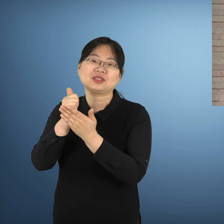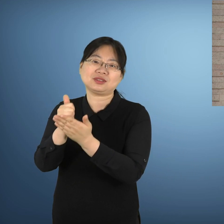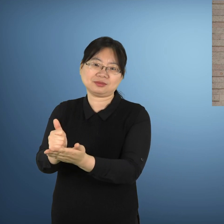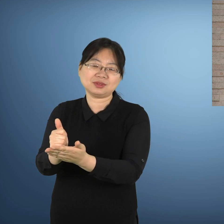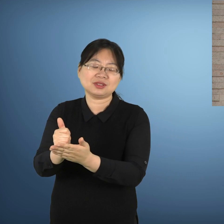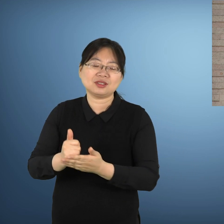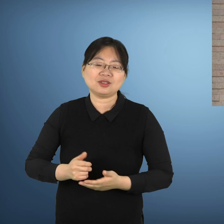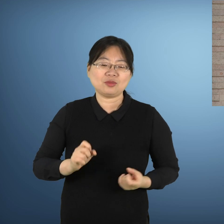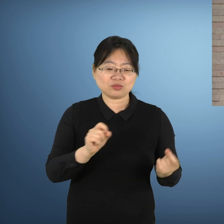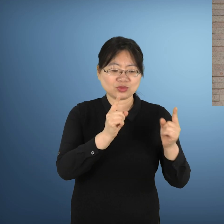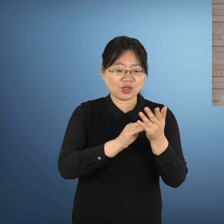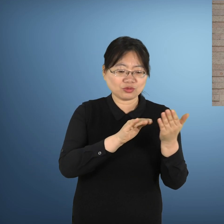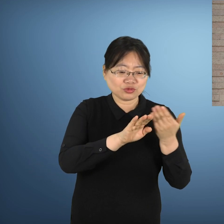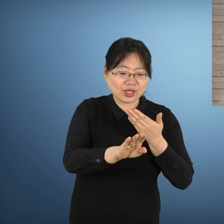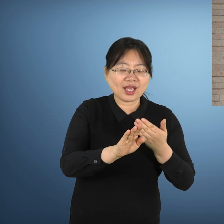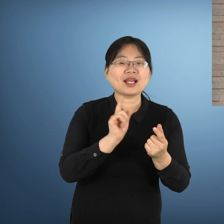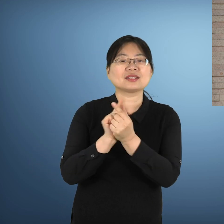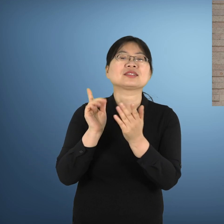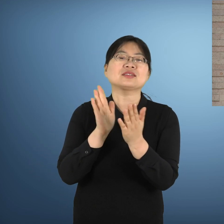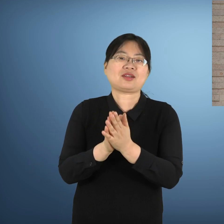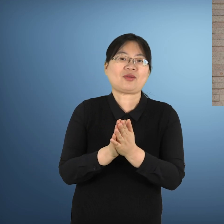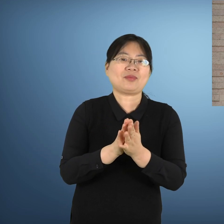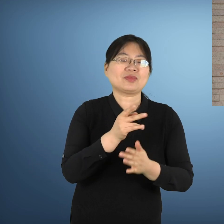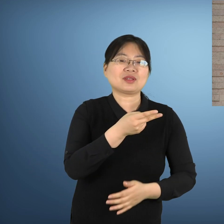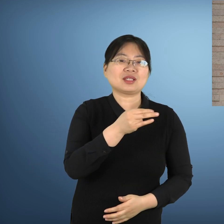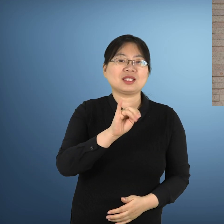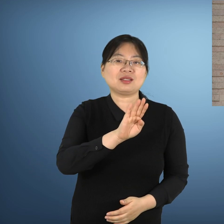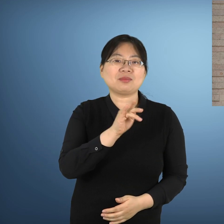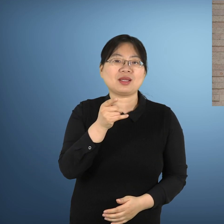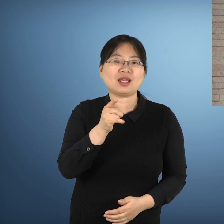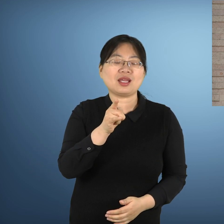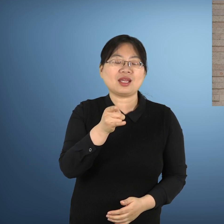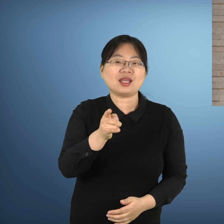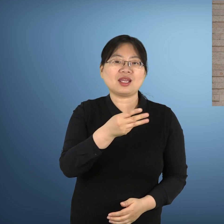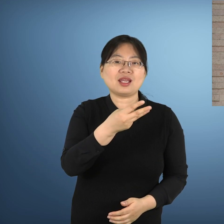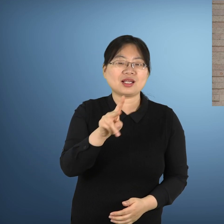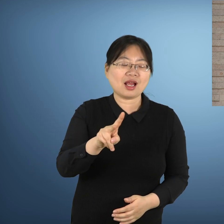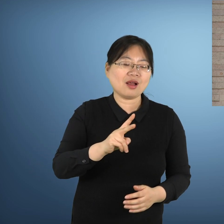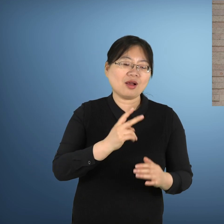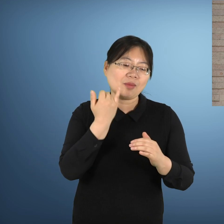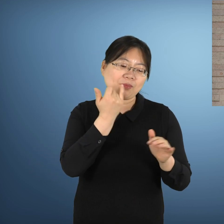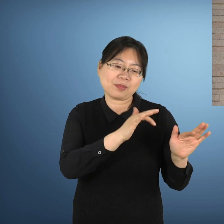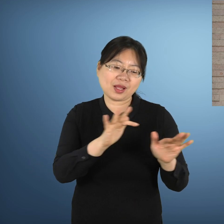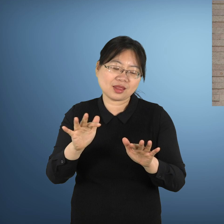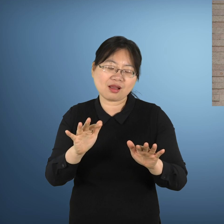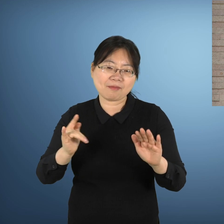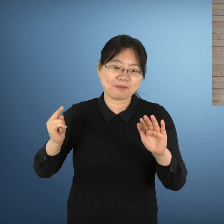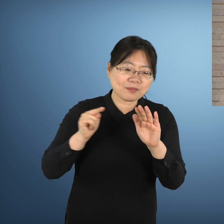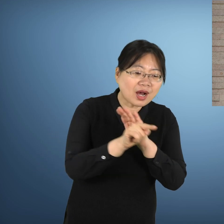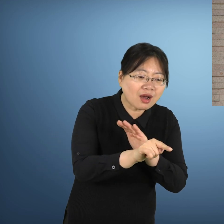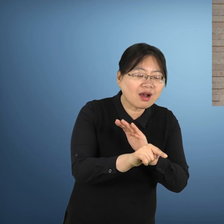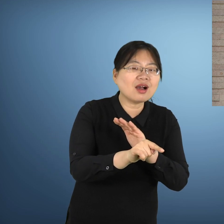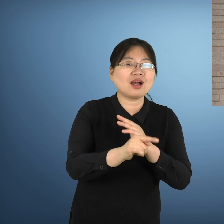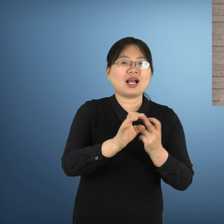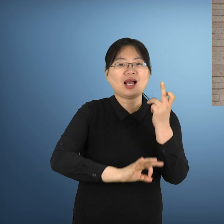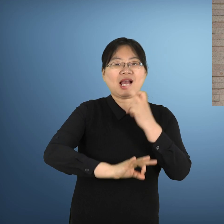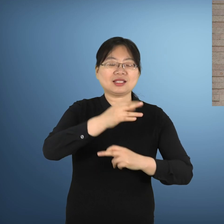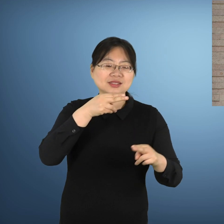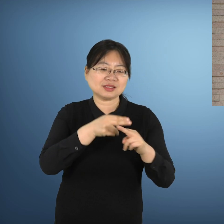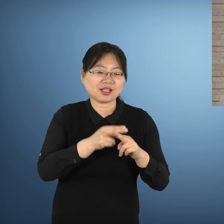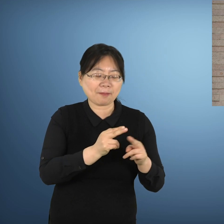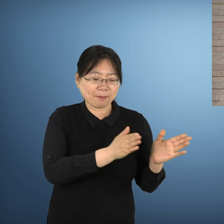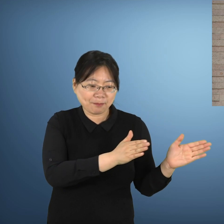디베랴 바다까지 찾아오셔서 조반을 만들어 놓으시고 그 제자를 부르시는데 호칭이